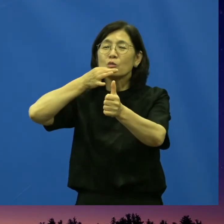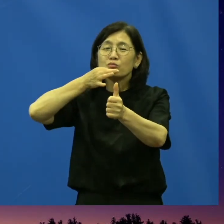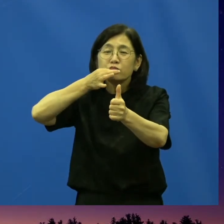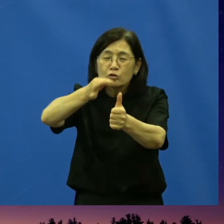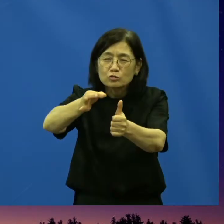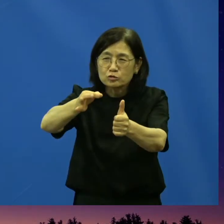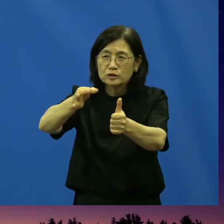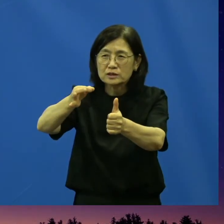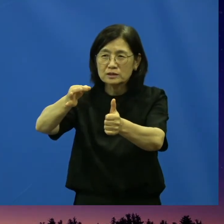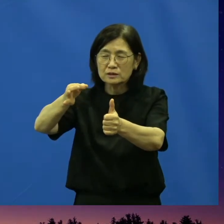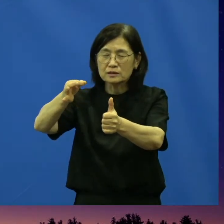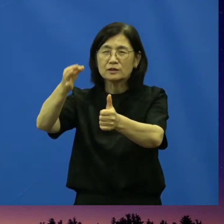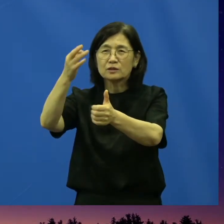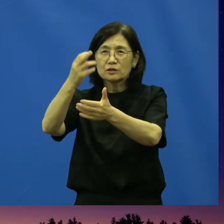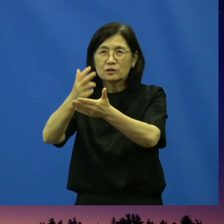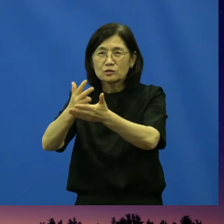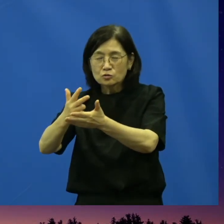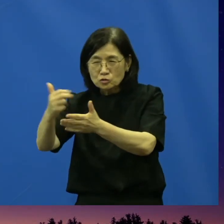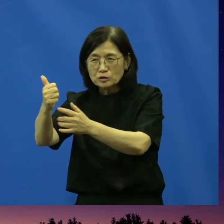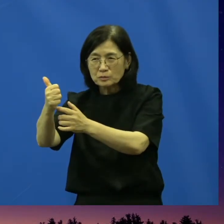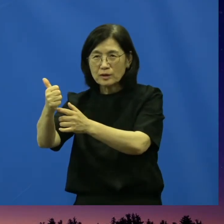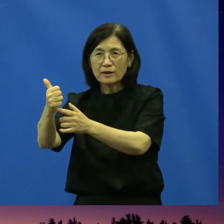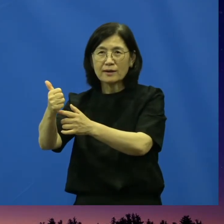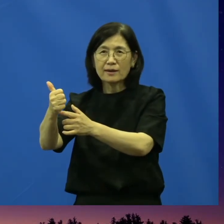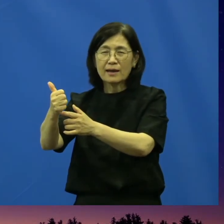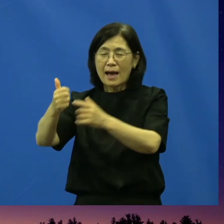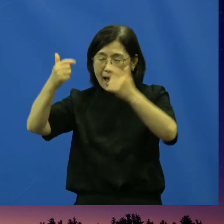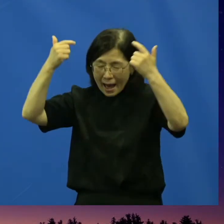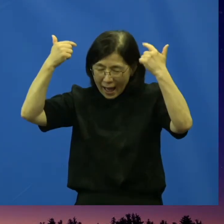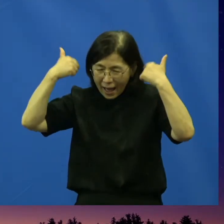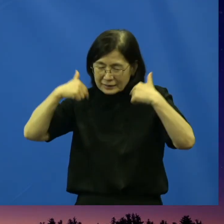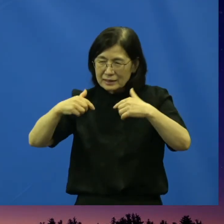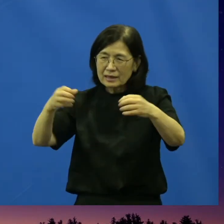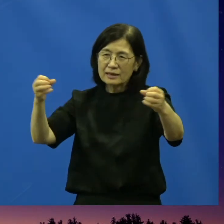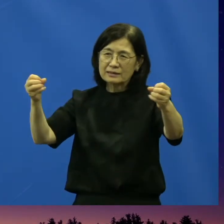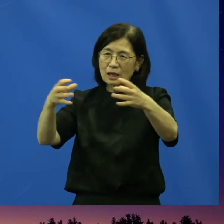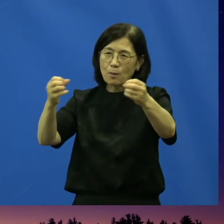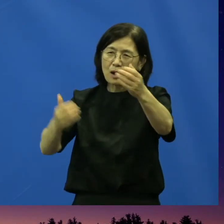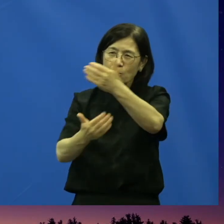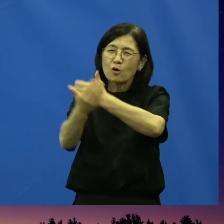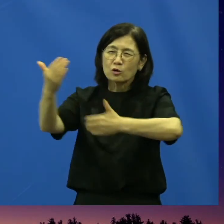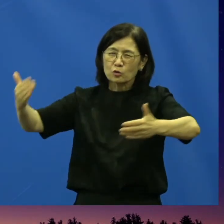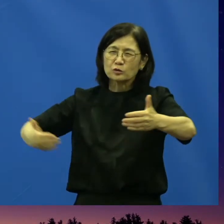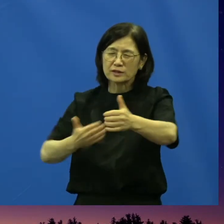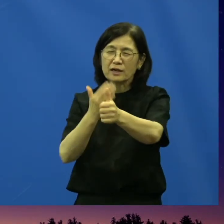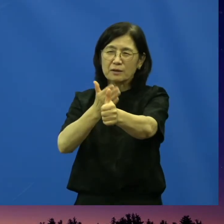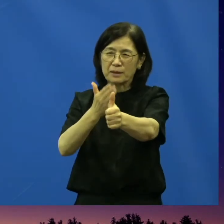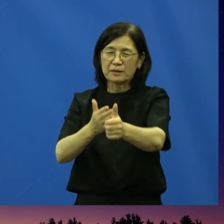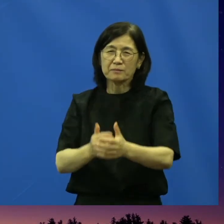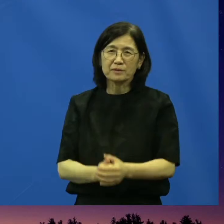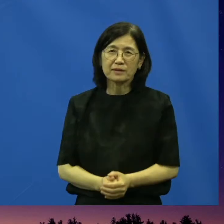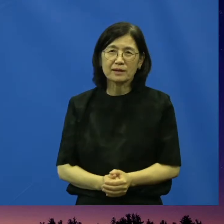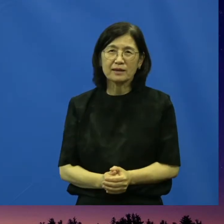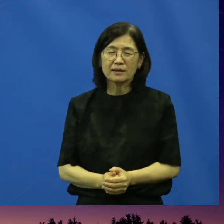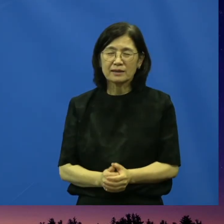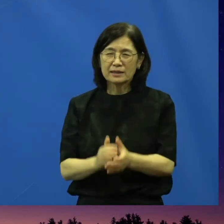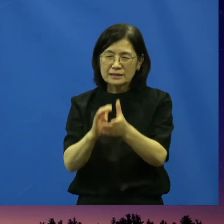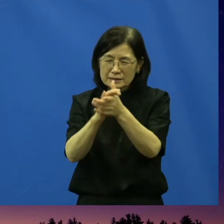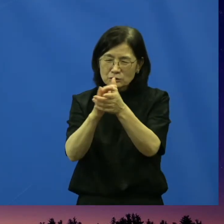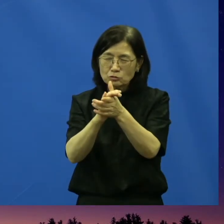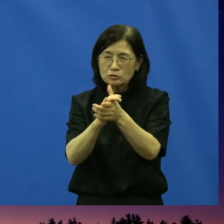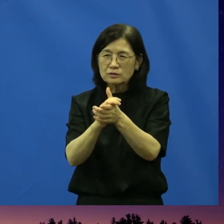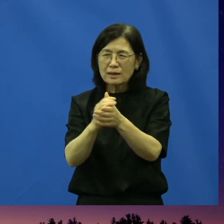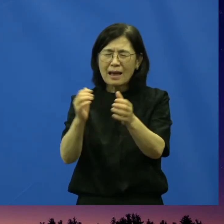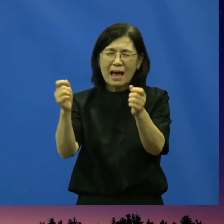바랍니다. 그냥 주님과 늘 대화하는 거죠. 친구인데요, 여러분. 그게는 거리감이 없어요. 친구는 거리감이 없어요,